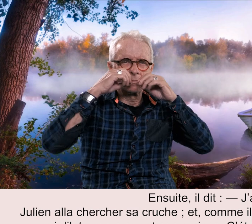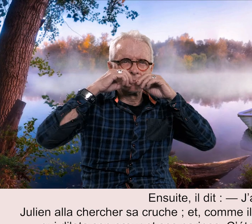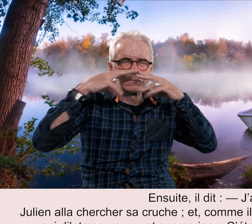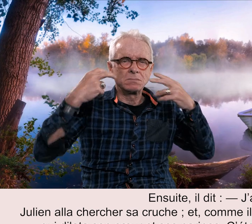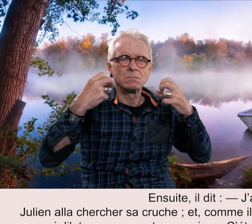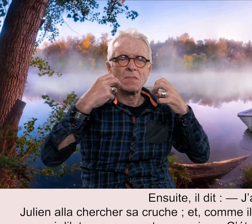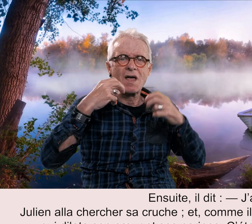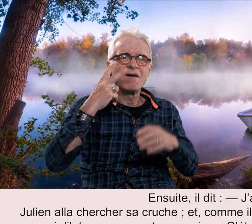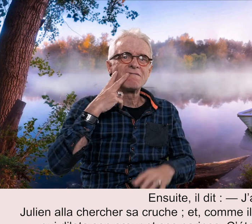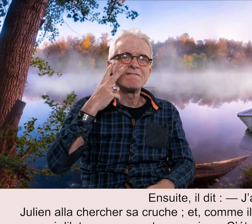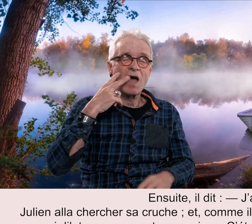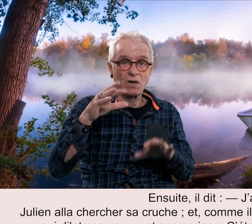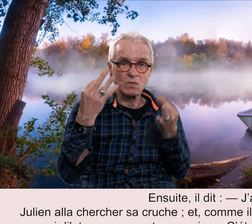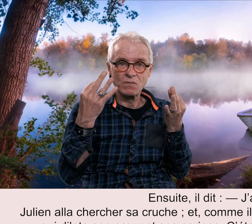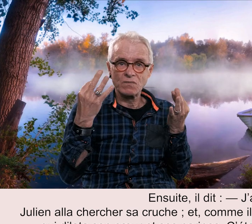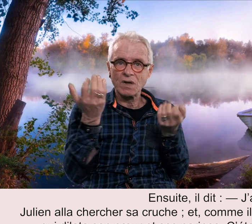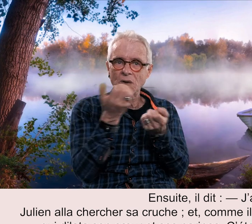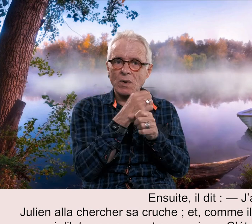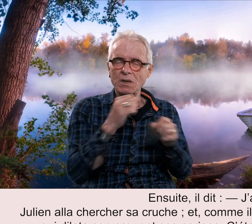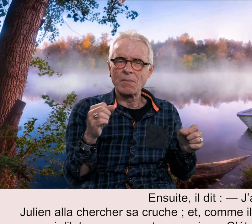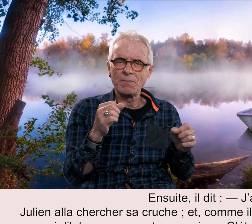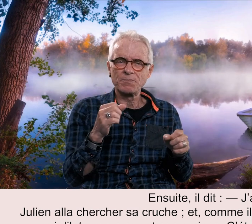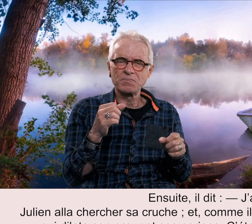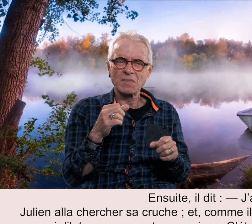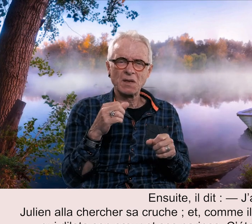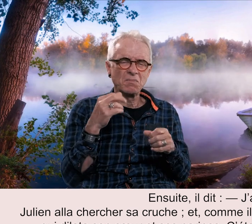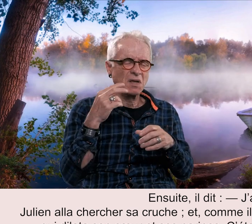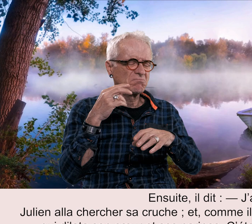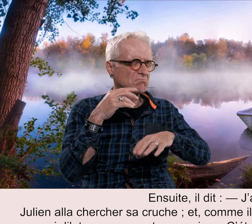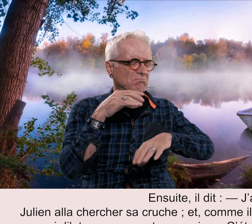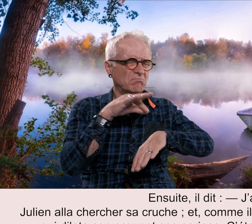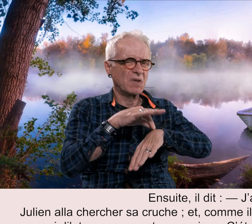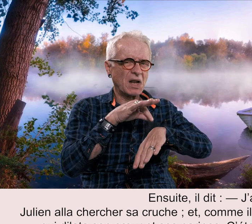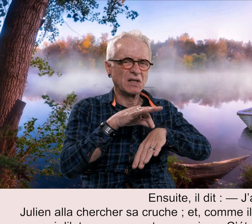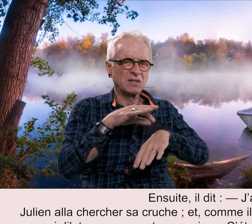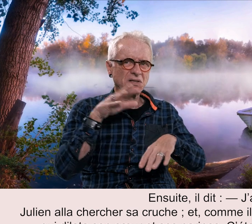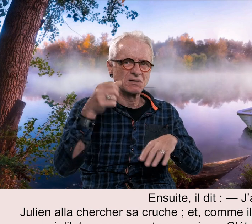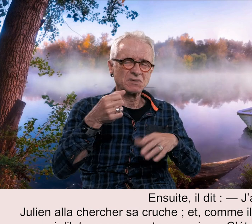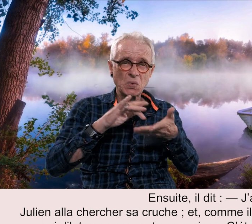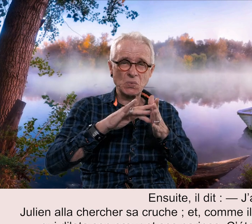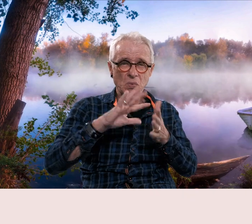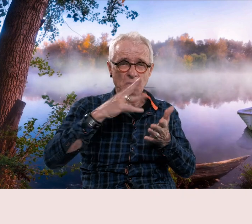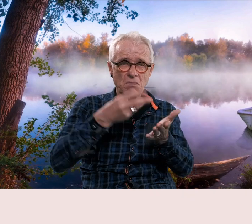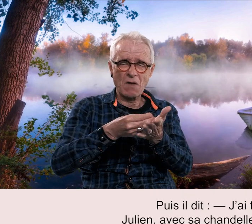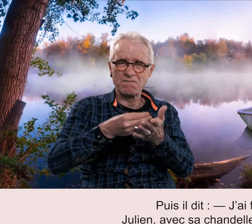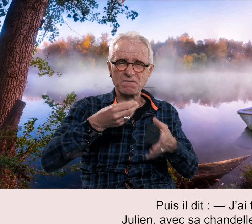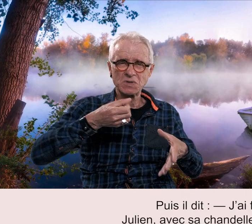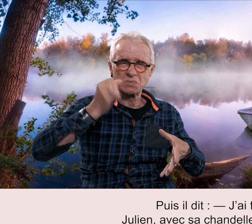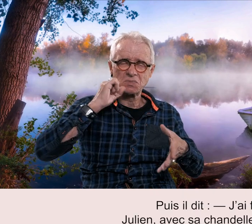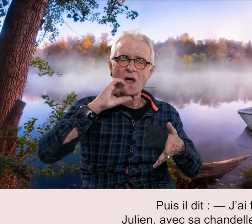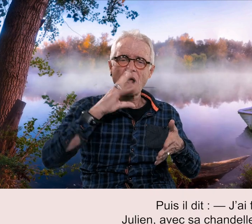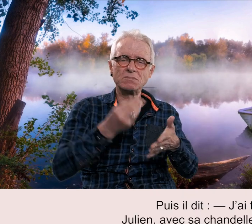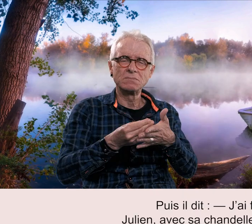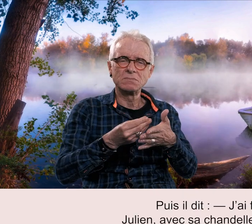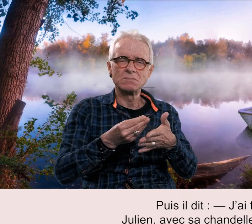vin. Quelle trouvaille ! Mais le lépreux avança le bras et d'un trait vida toute la cruche. Puis il